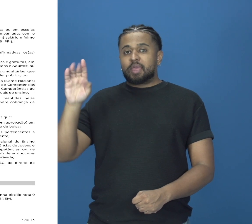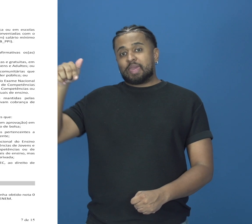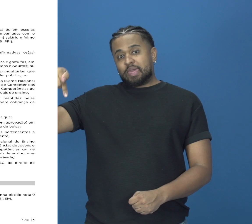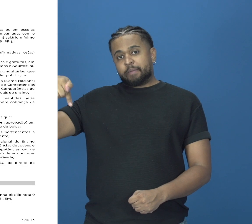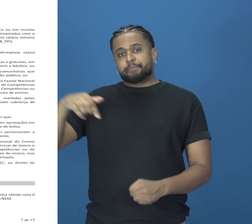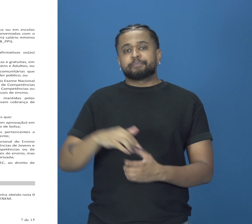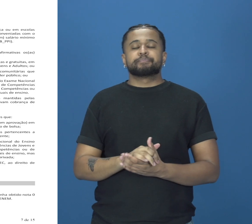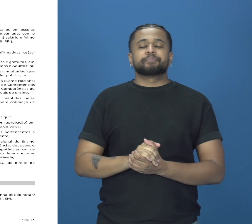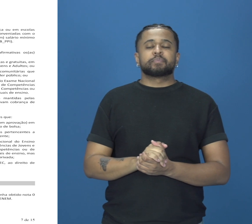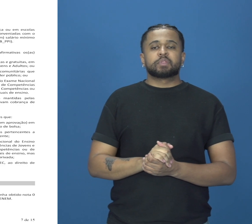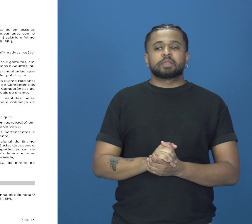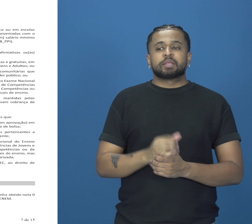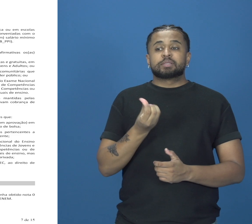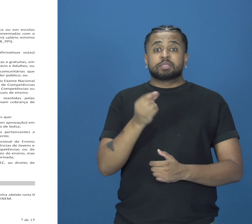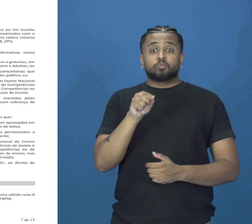LB_Q. E